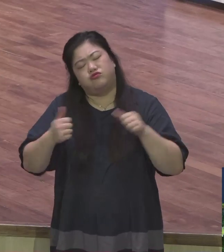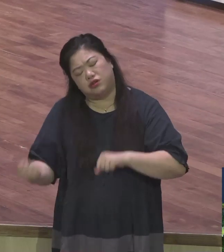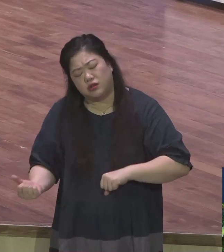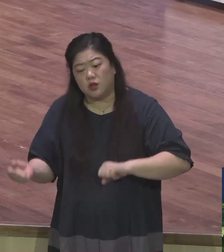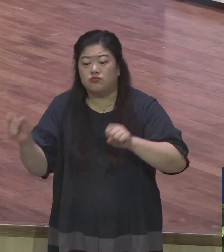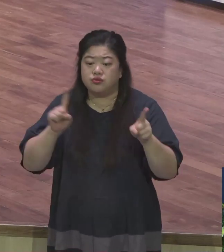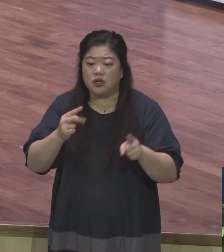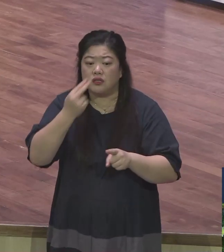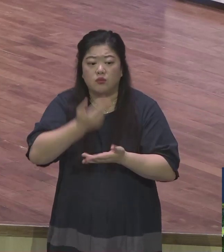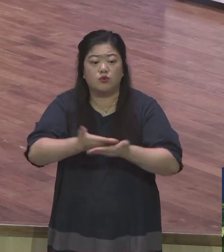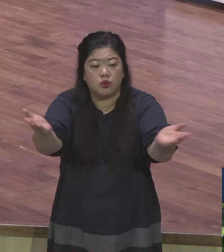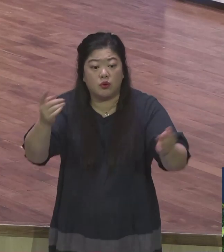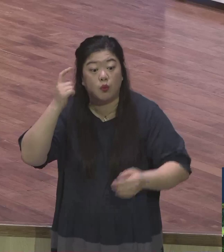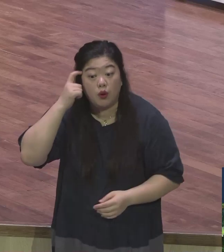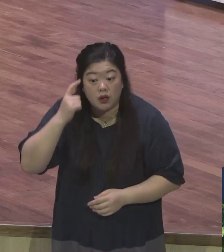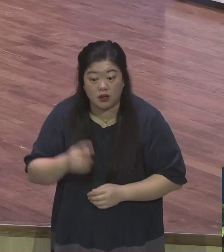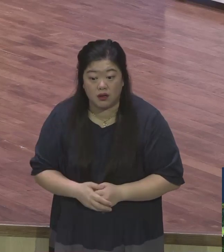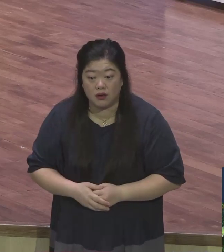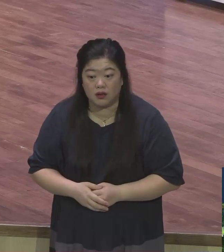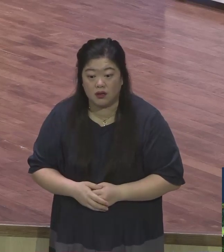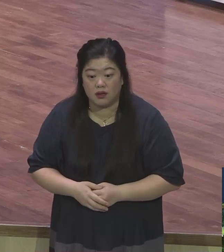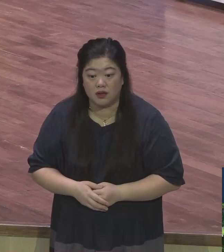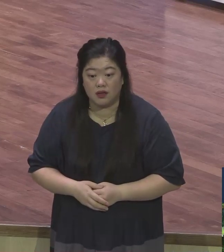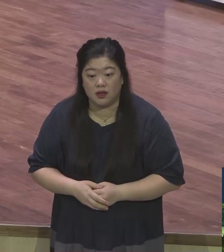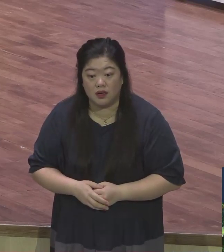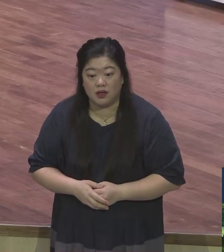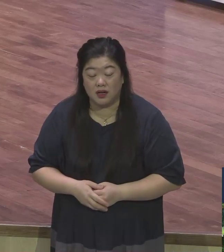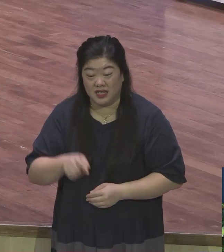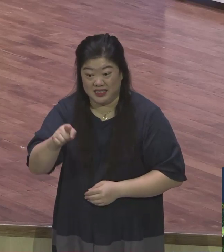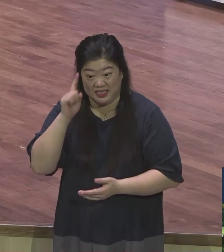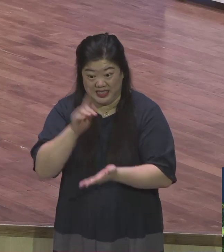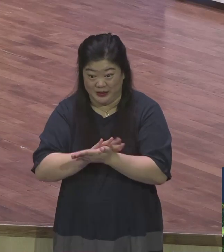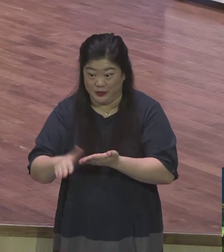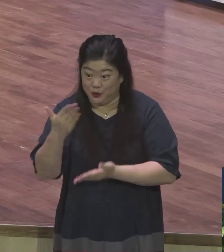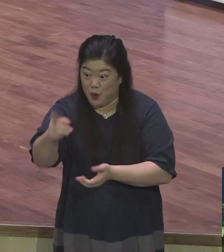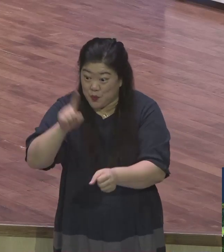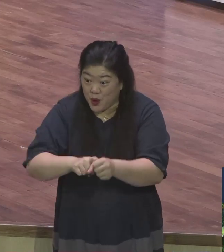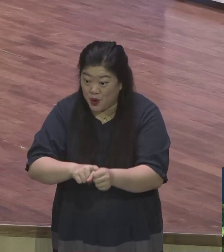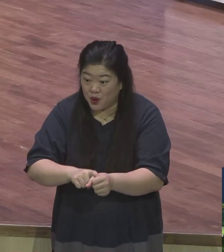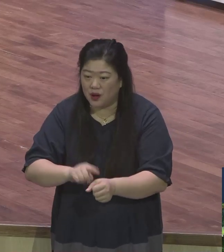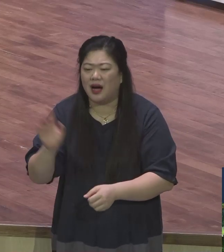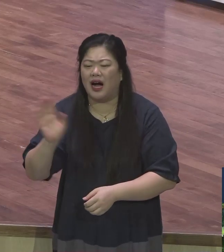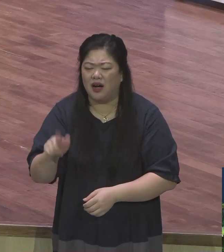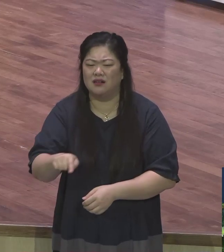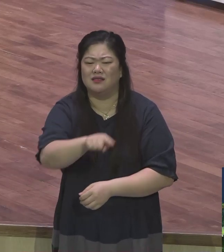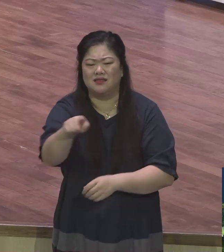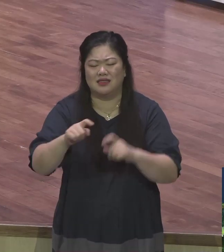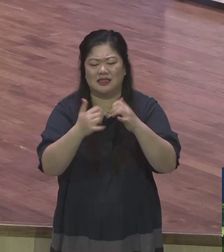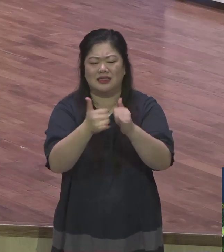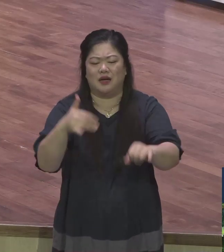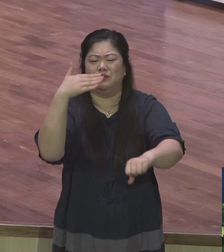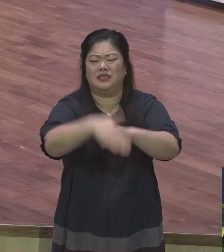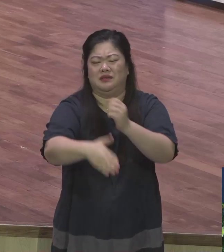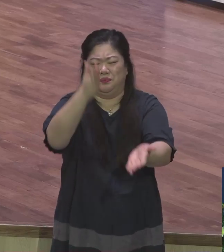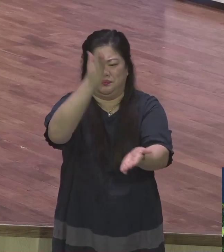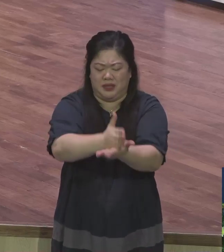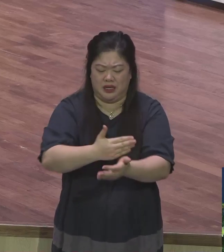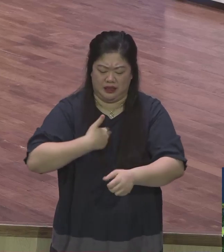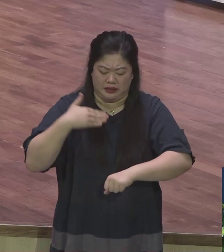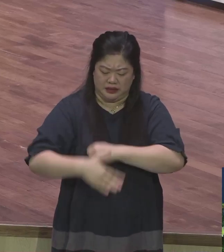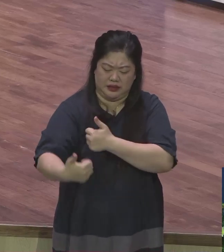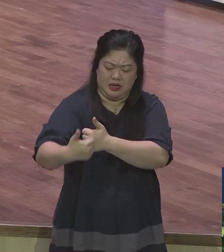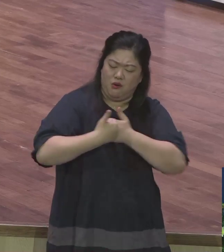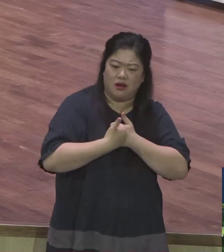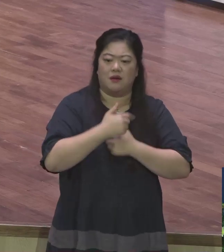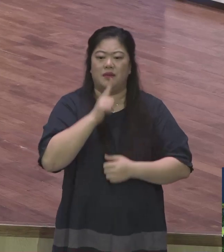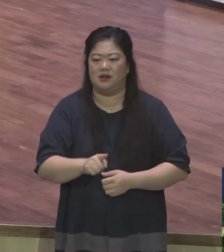세상 사람들처럼 살지 말고 완전히 거듭난 자의 삶을 살기를 바랬다 이런